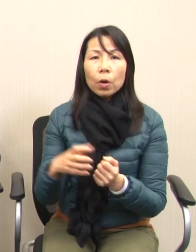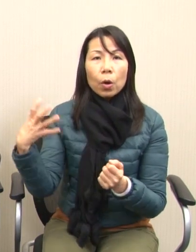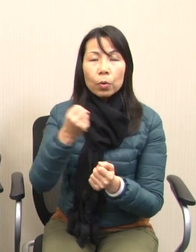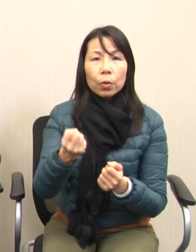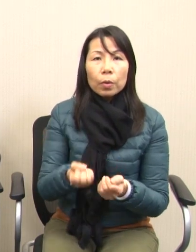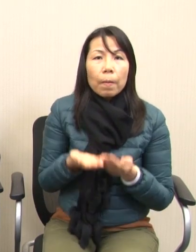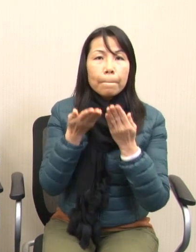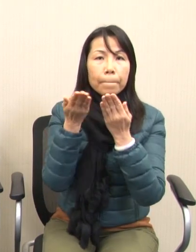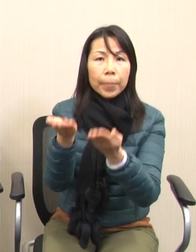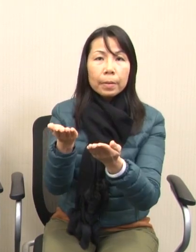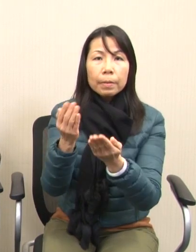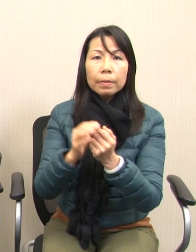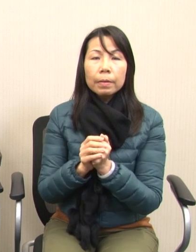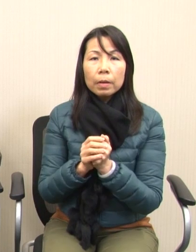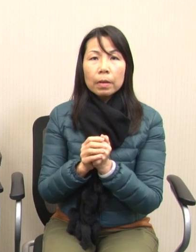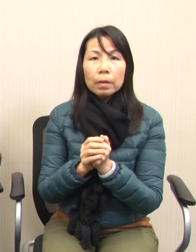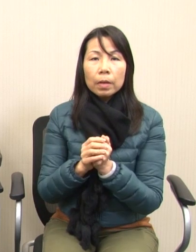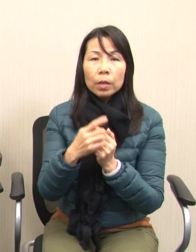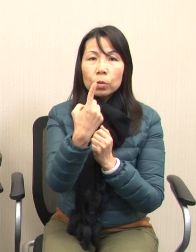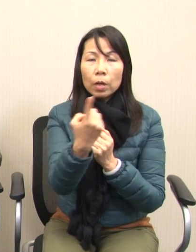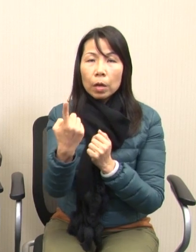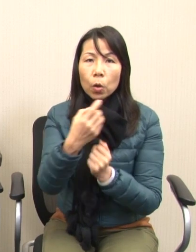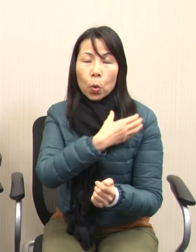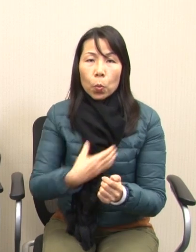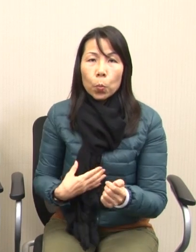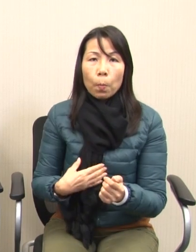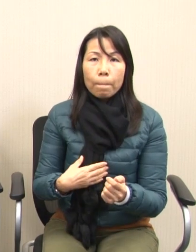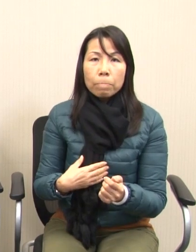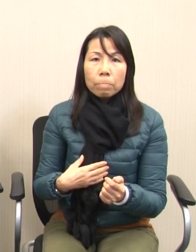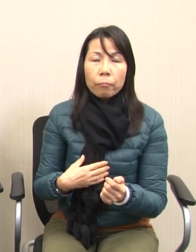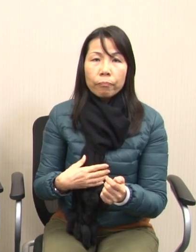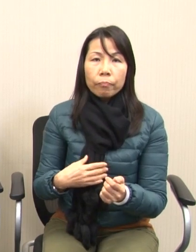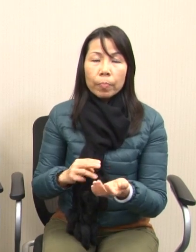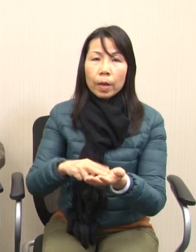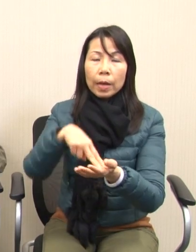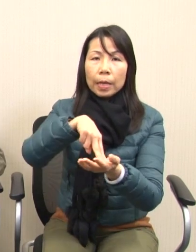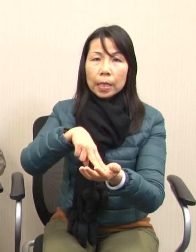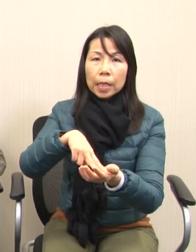交給其中一個建制派裡面的人， sorry，